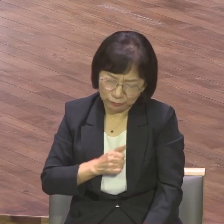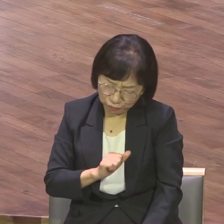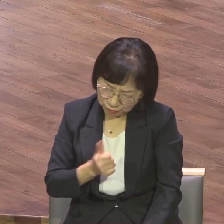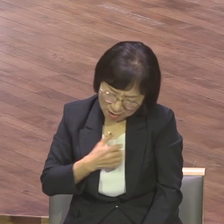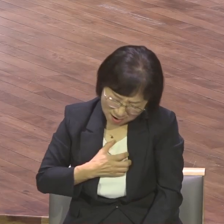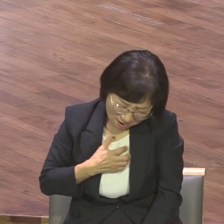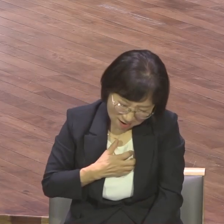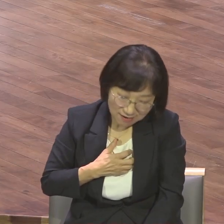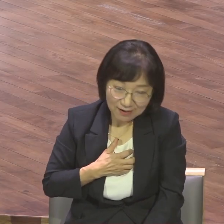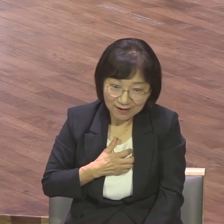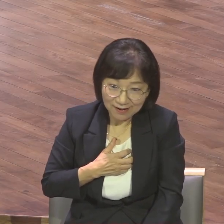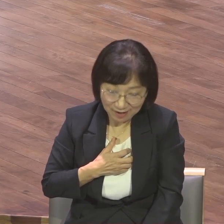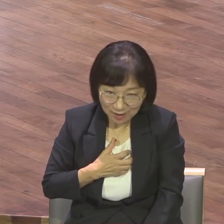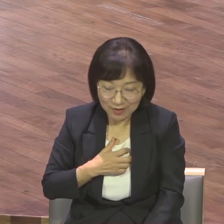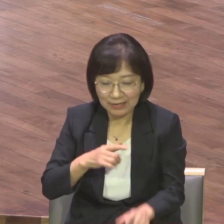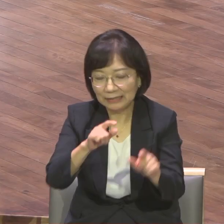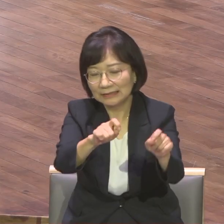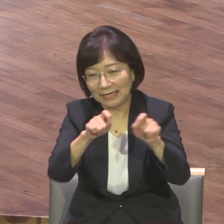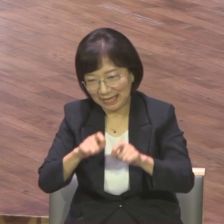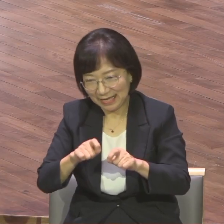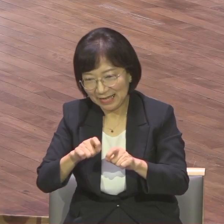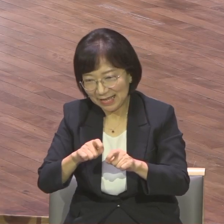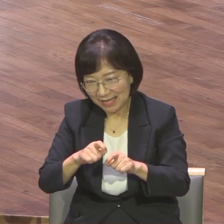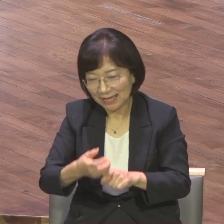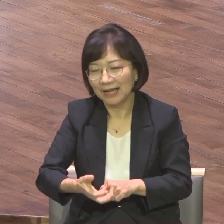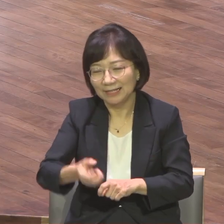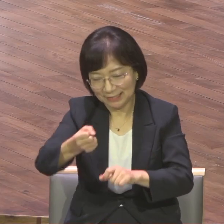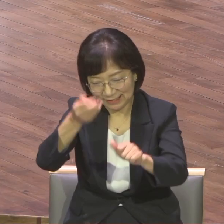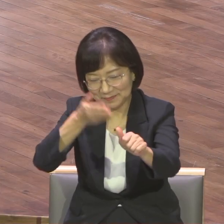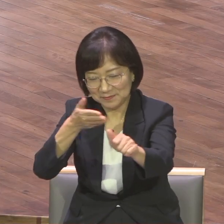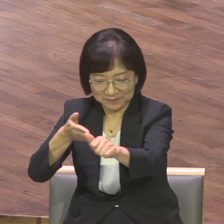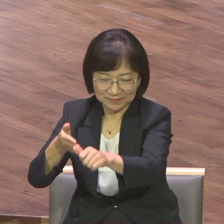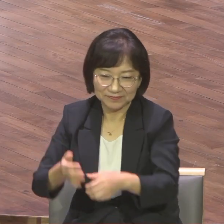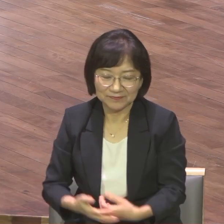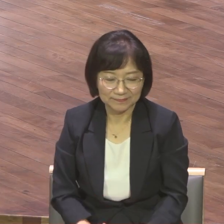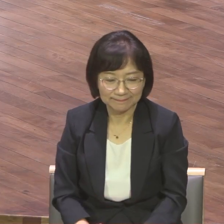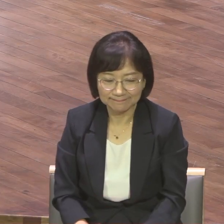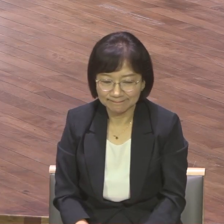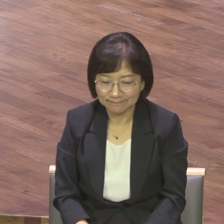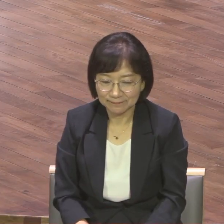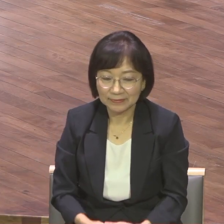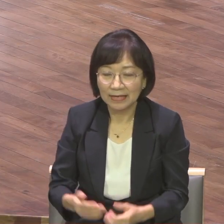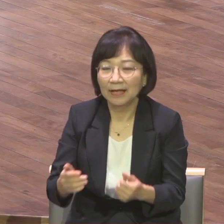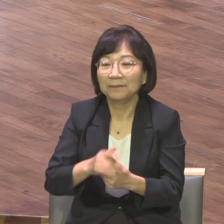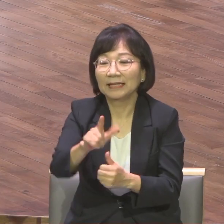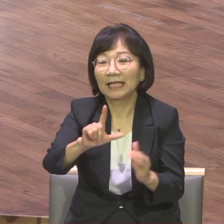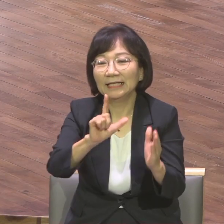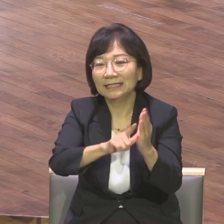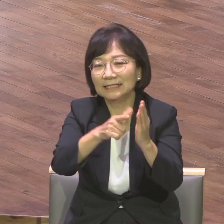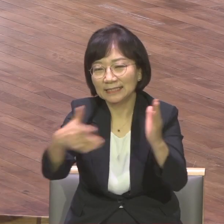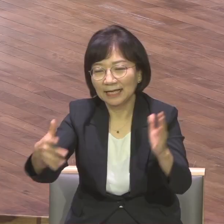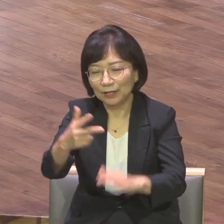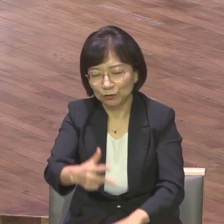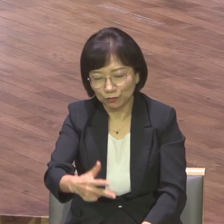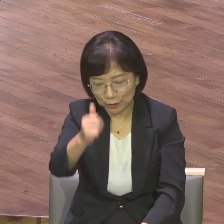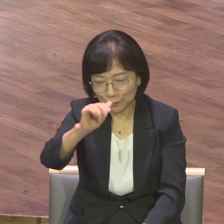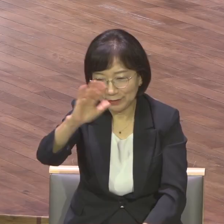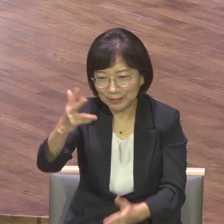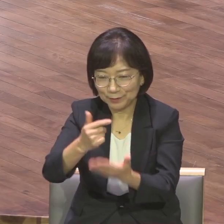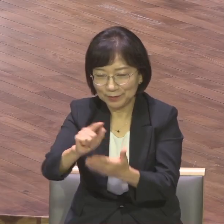그래서 영원한 기업, 영원한 유산, 영원한 작품을 남기는 희대적 주역들 다 되시기를 주님으로